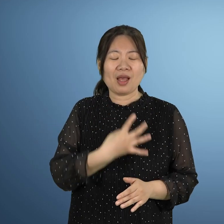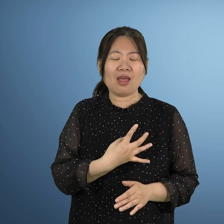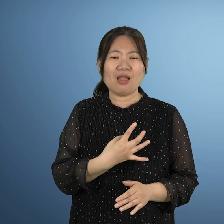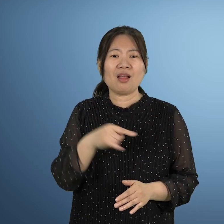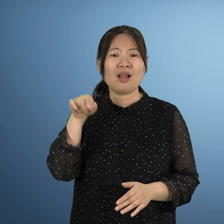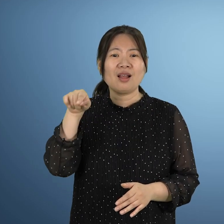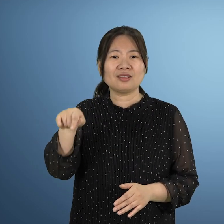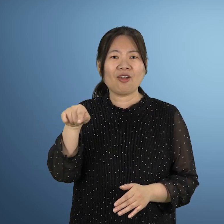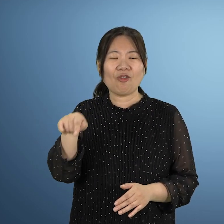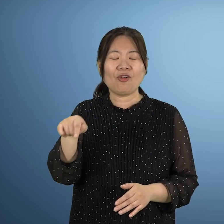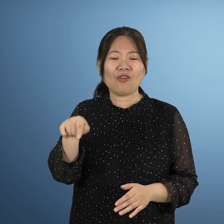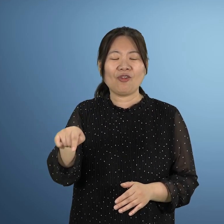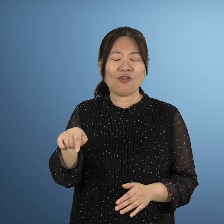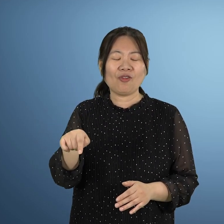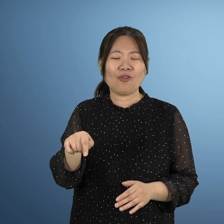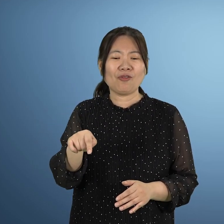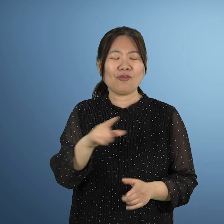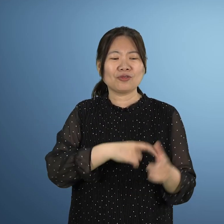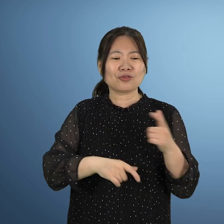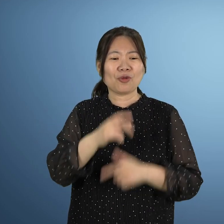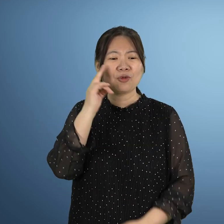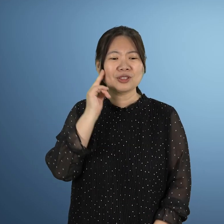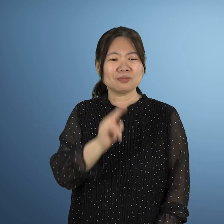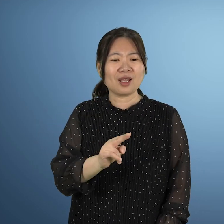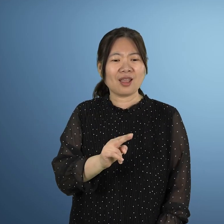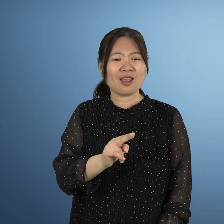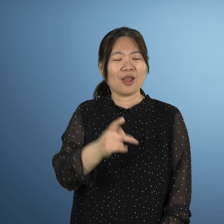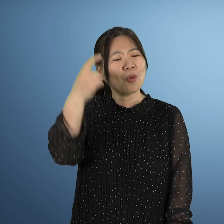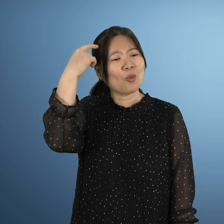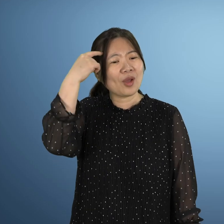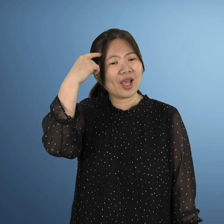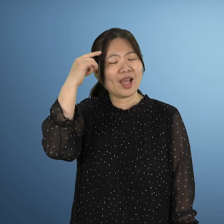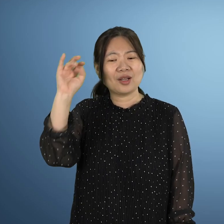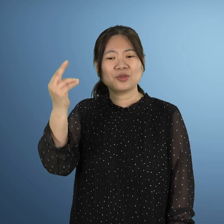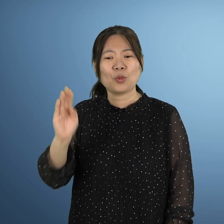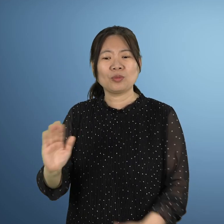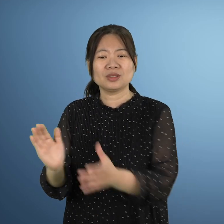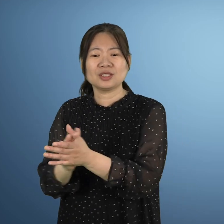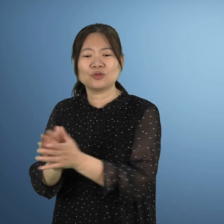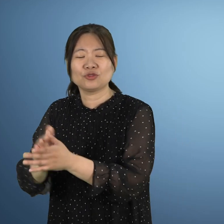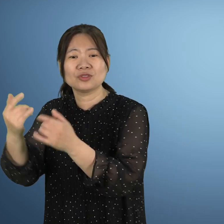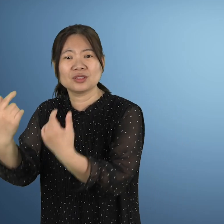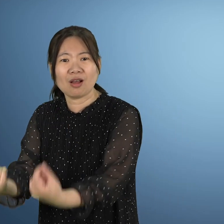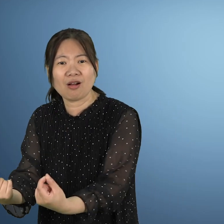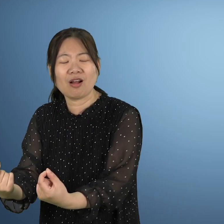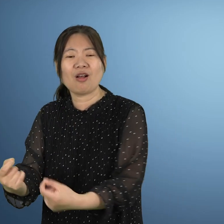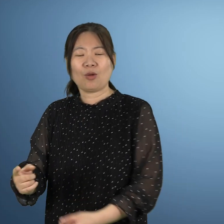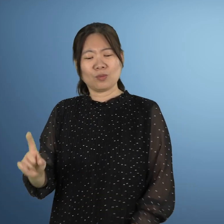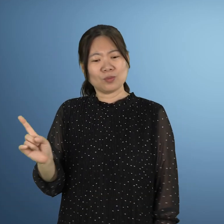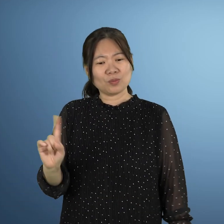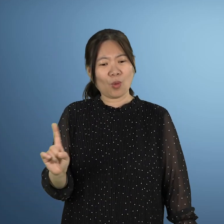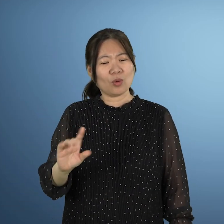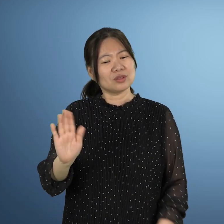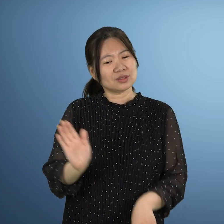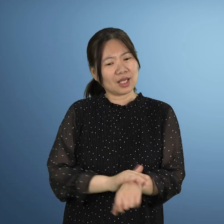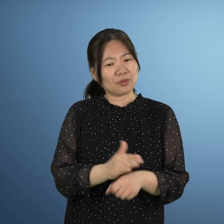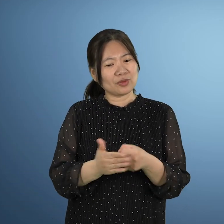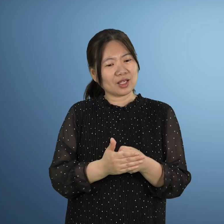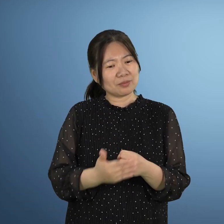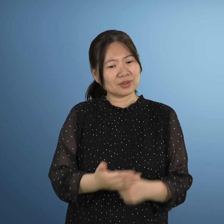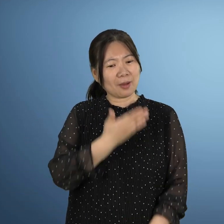흉한 재난이 심한 거야? 뭔가 욥의 친구들처럼 뭔가 잘못이 있기